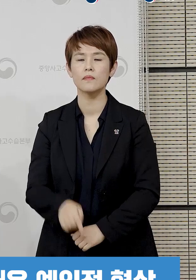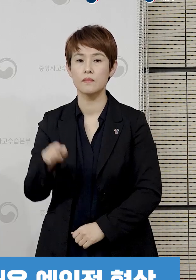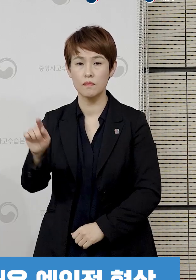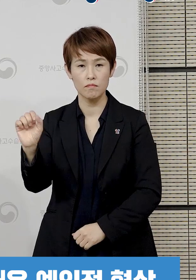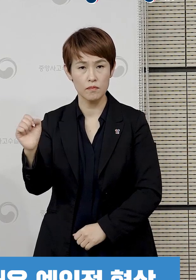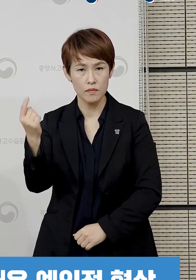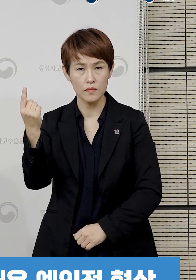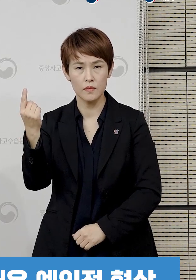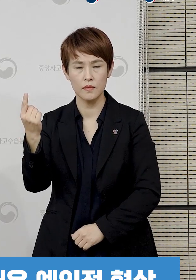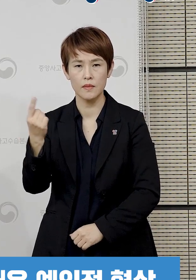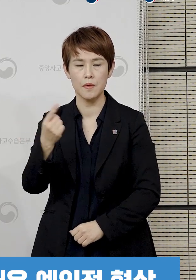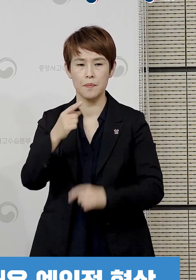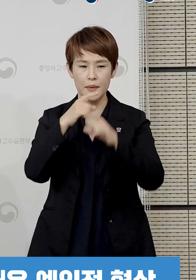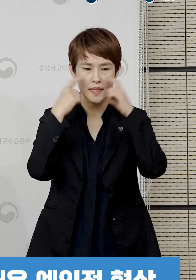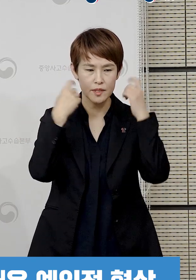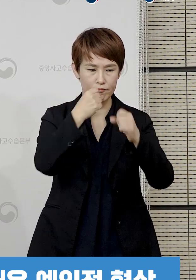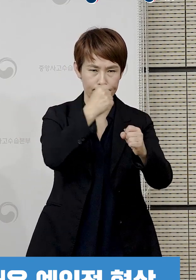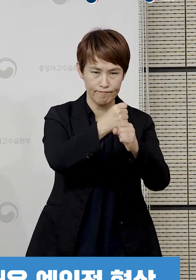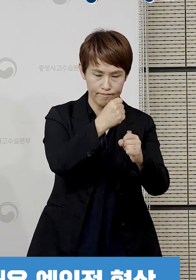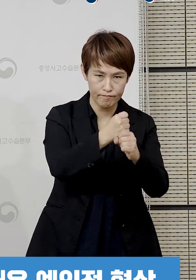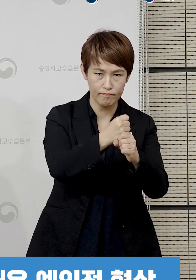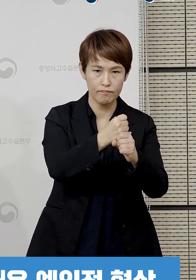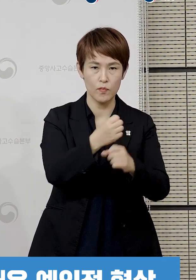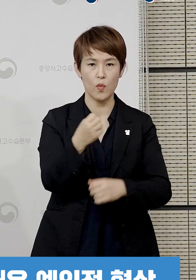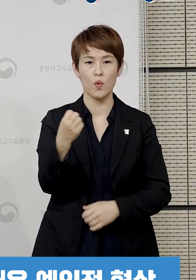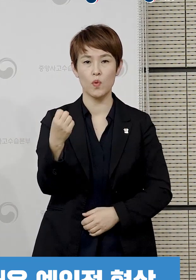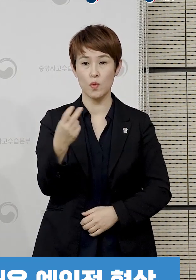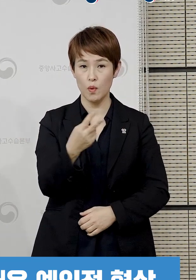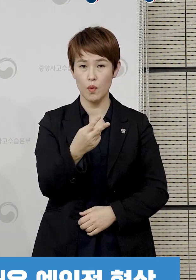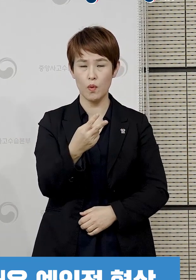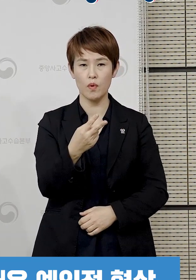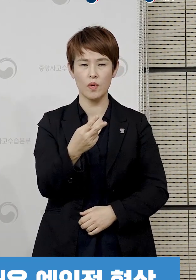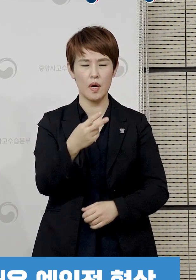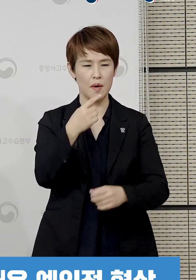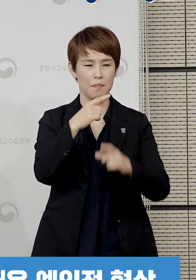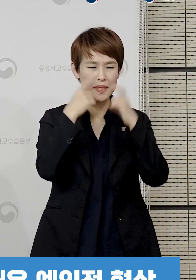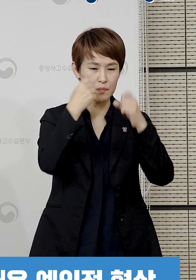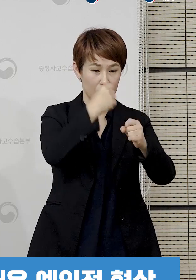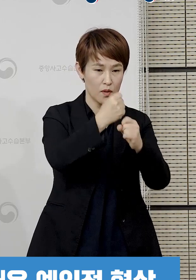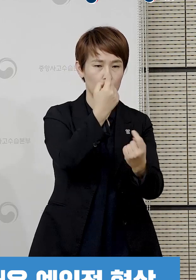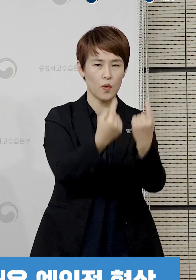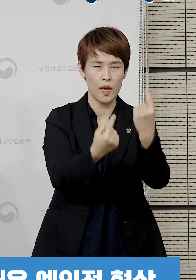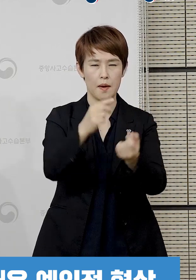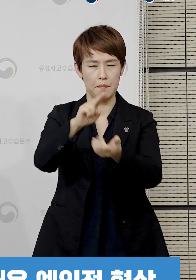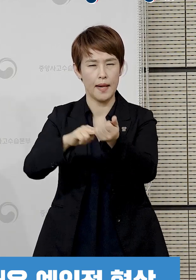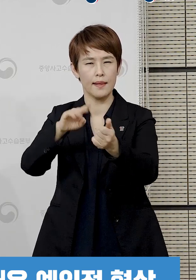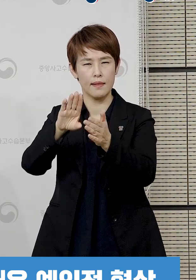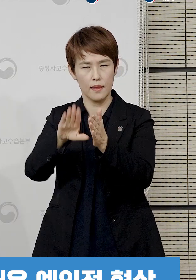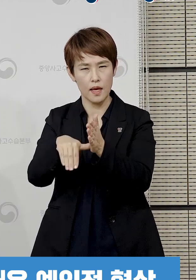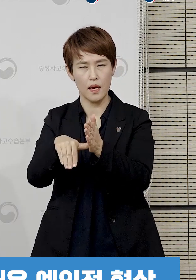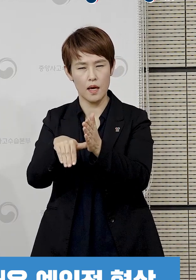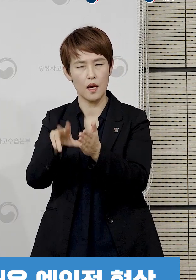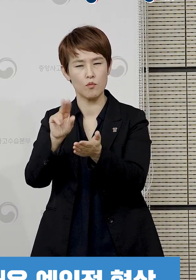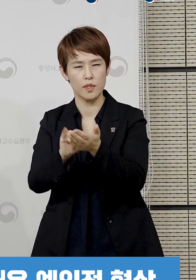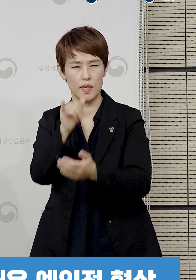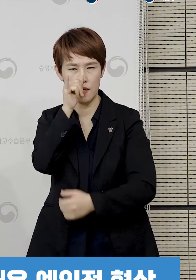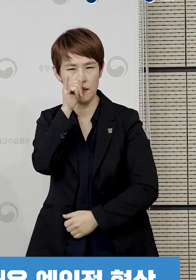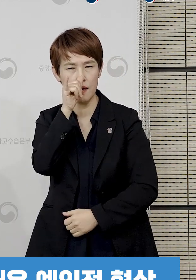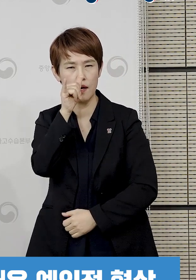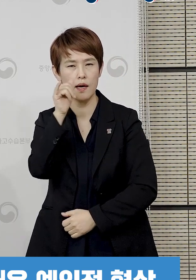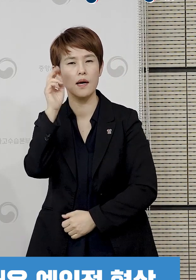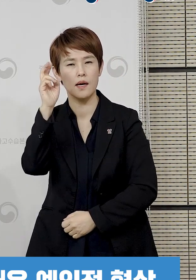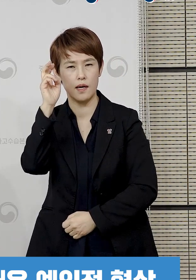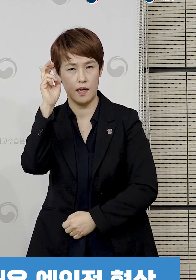있어서는 이 생산이나 그 생산 그 단계보다는 사실은 유통에서 더 큰 문제가 있지